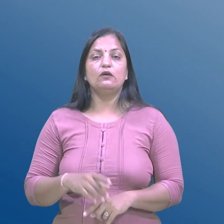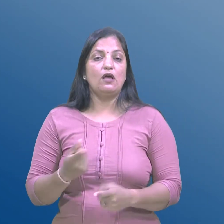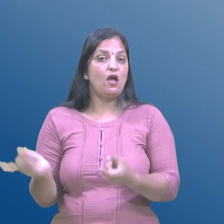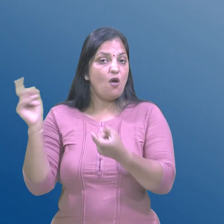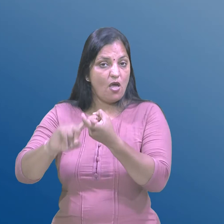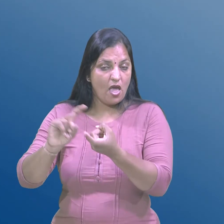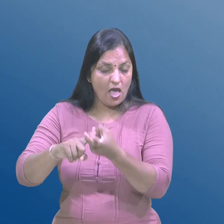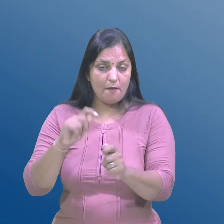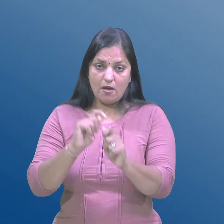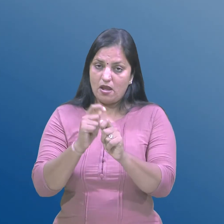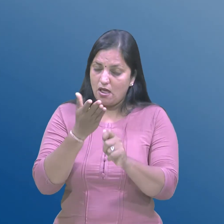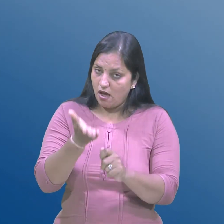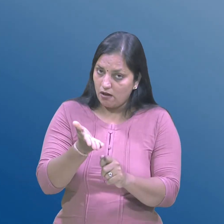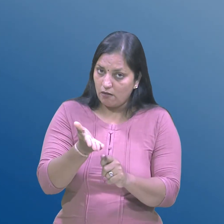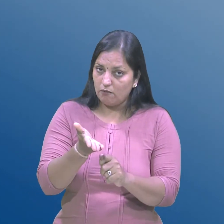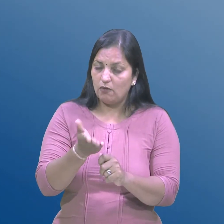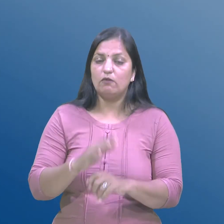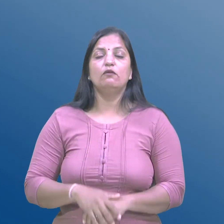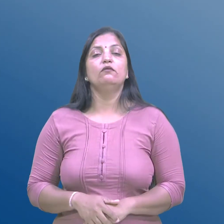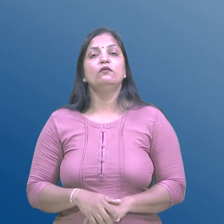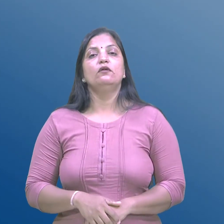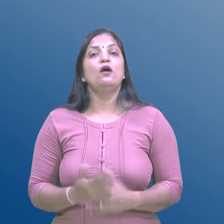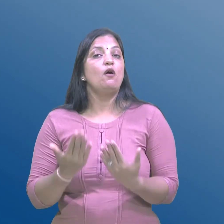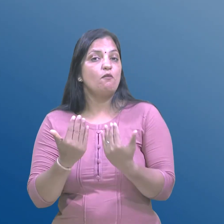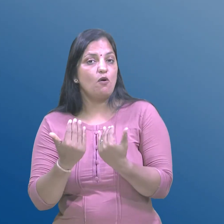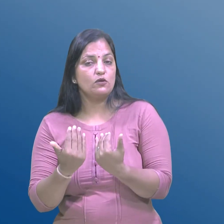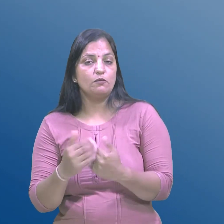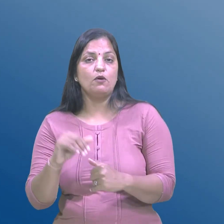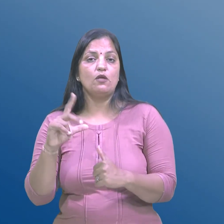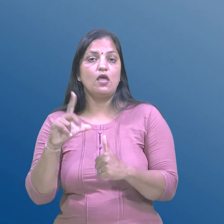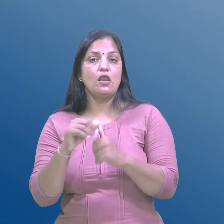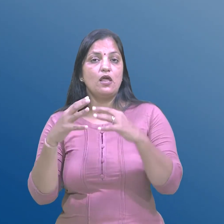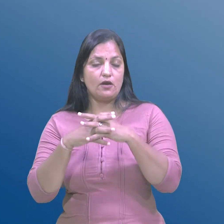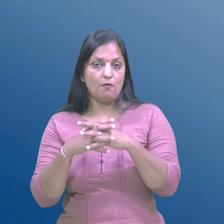સામે ઉપલબ્ધ કાનૂની ઉપાયો પૂરા પાડવા.